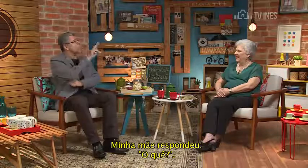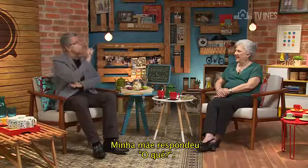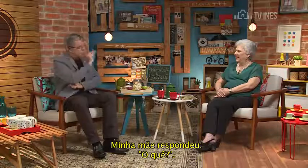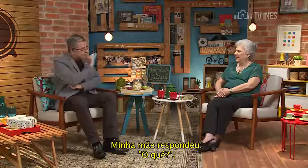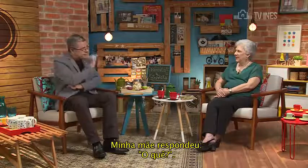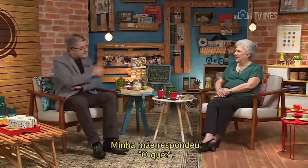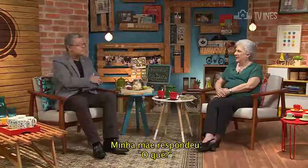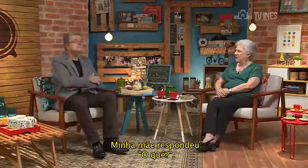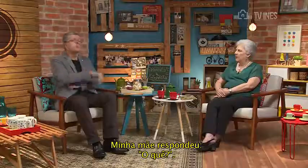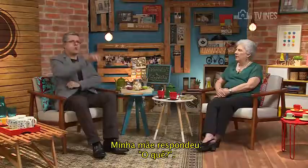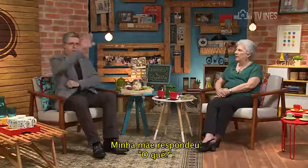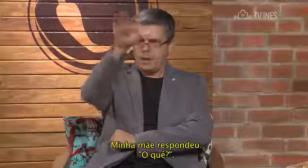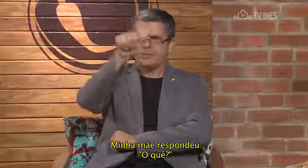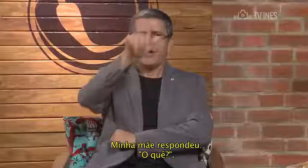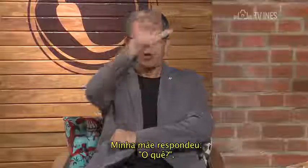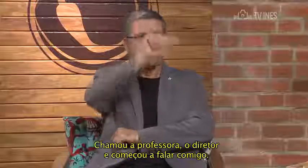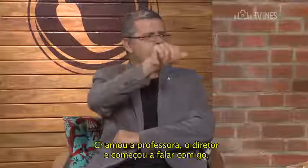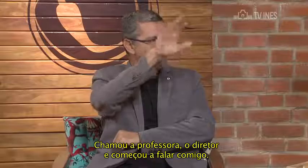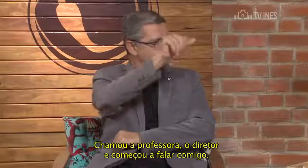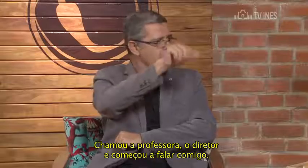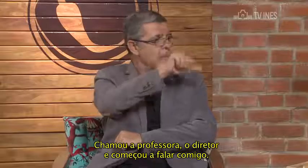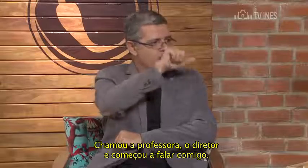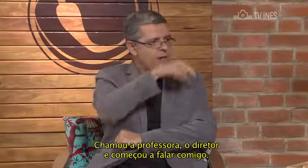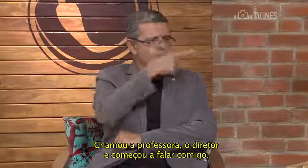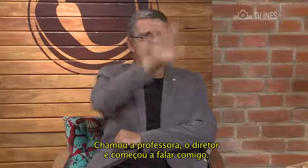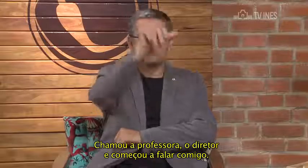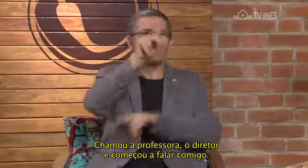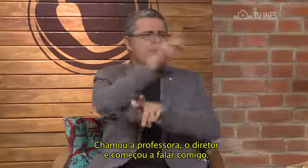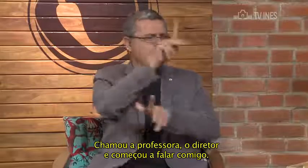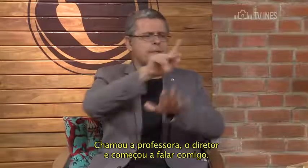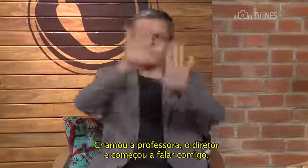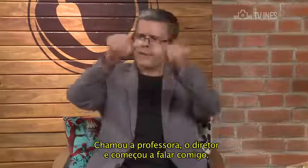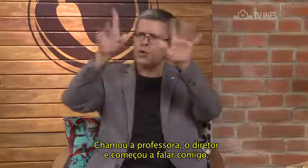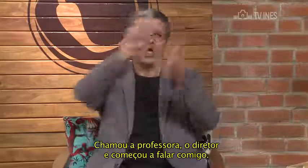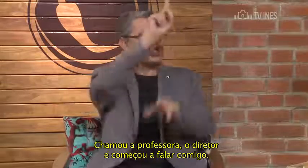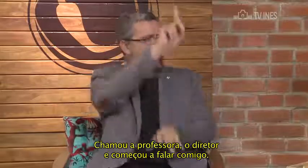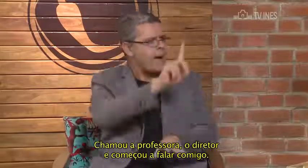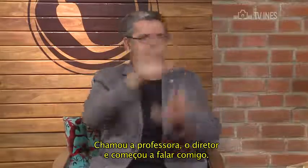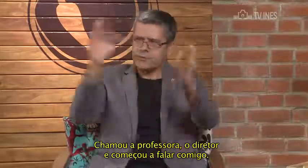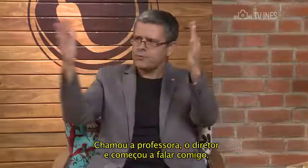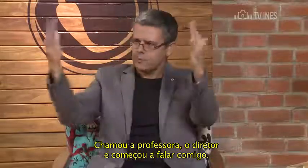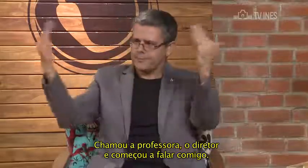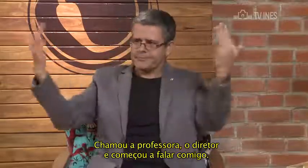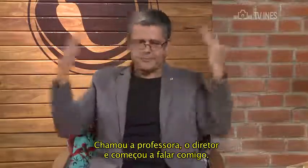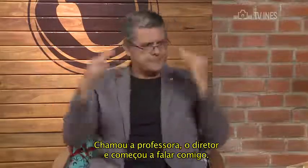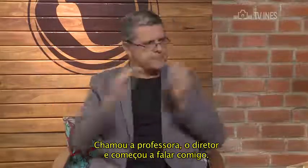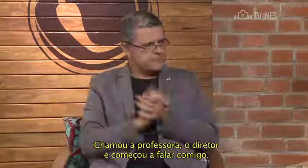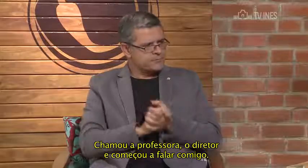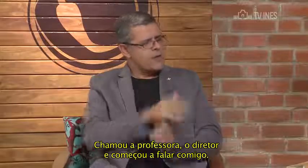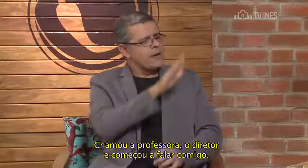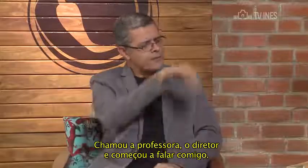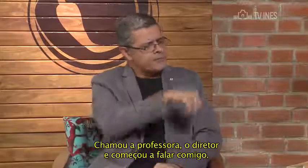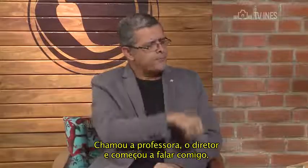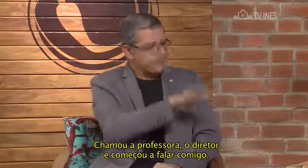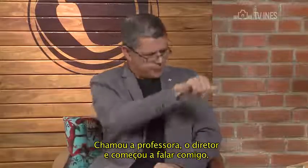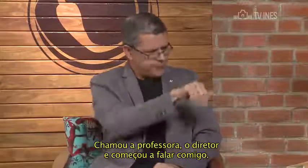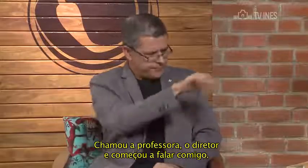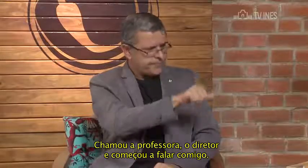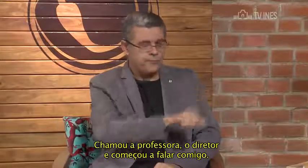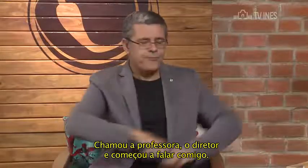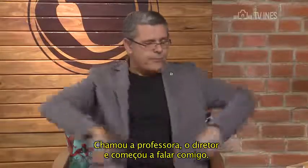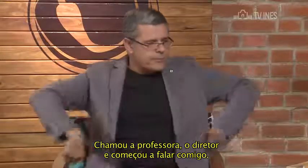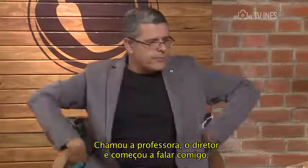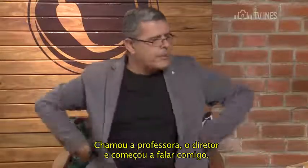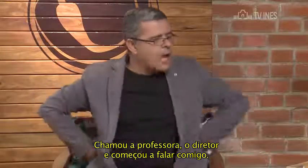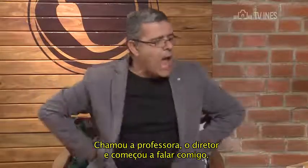Minha mãe respondeu O que? Chamou a professora O diretor E começou a falar comigo